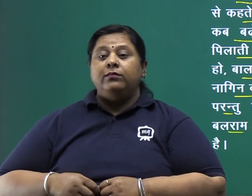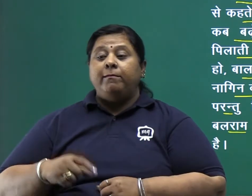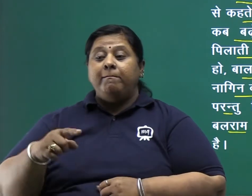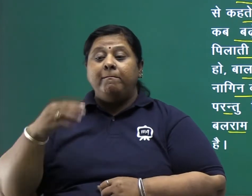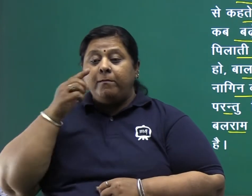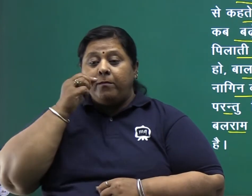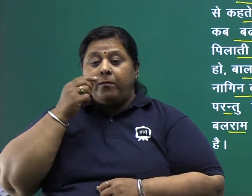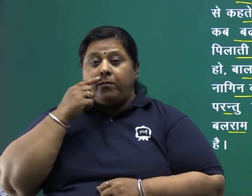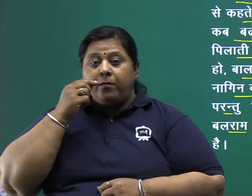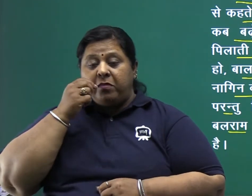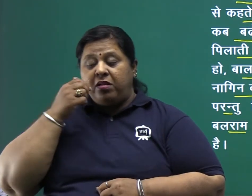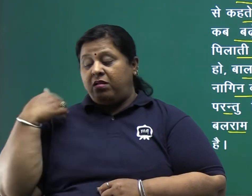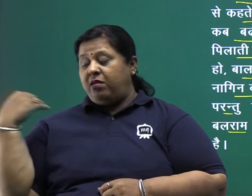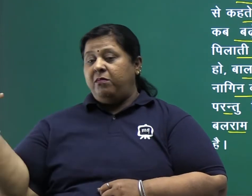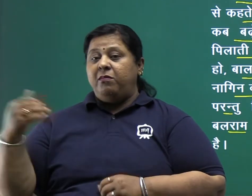बलराम भैया जैसी